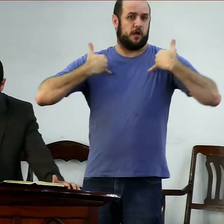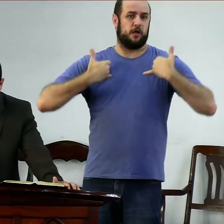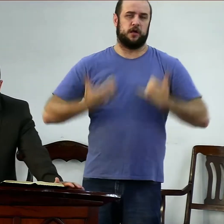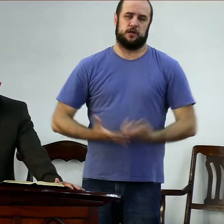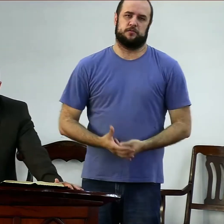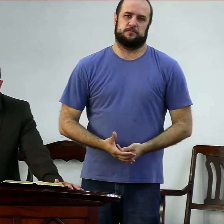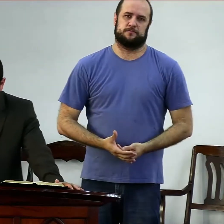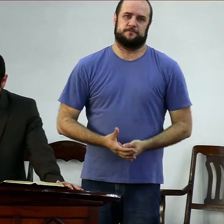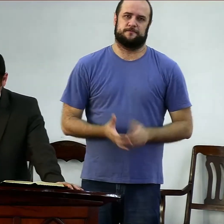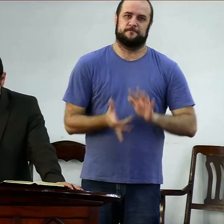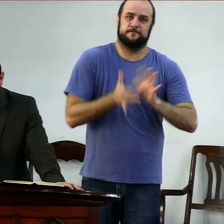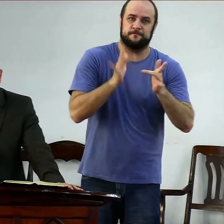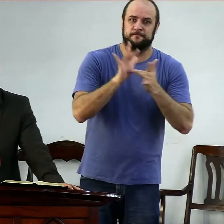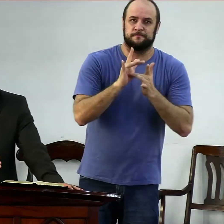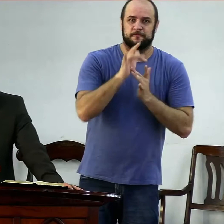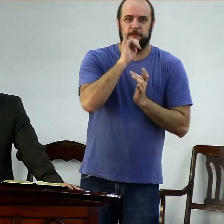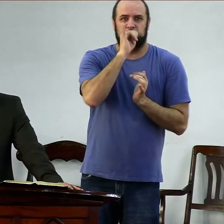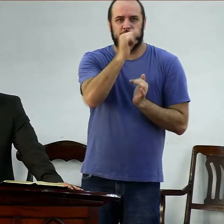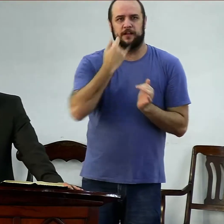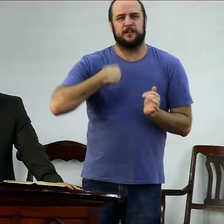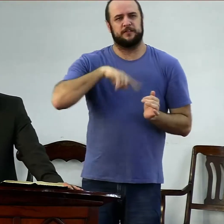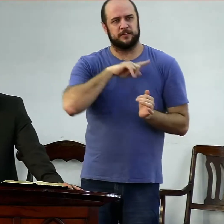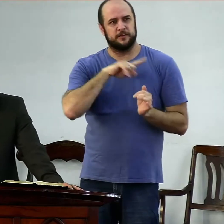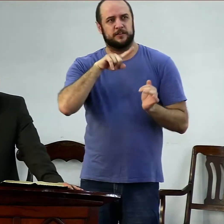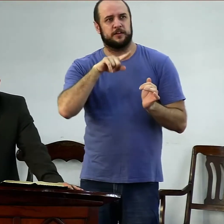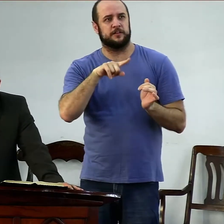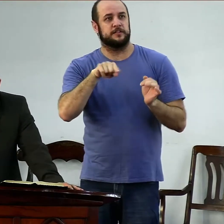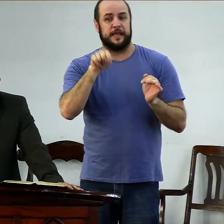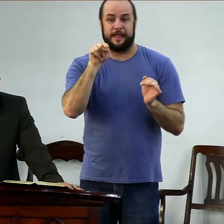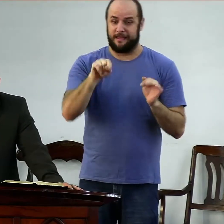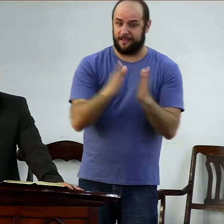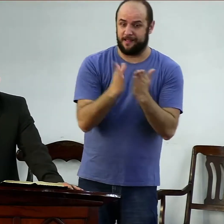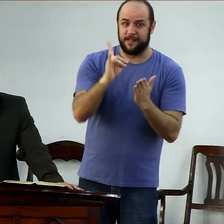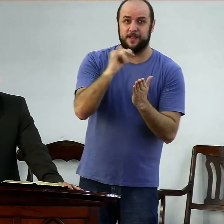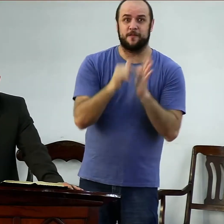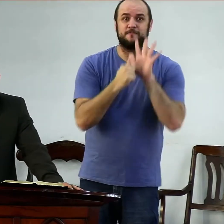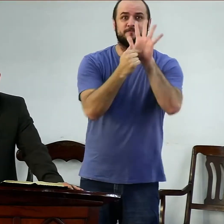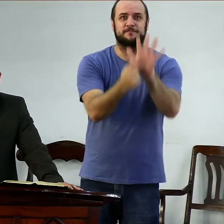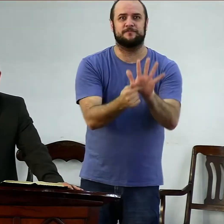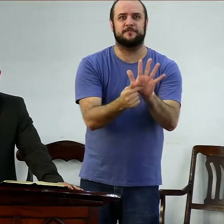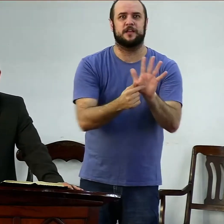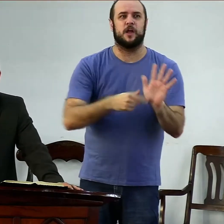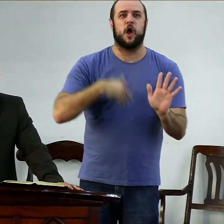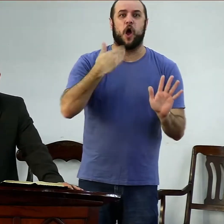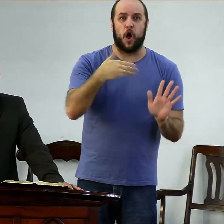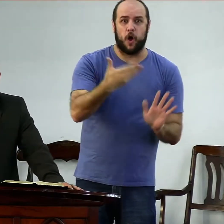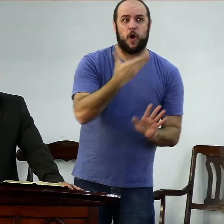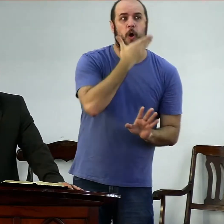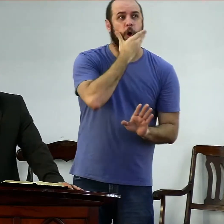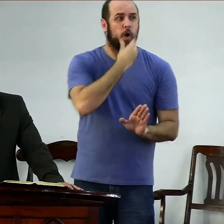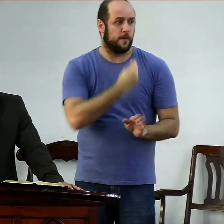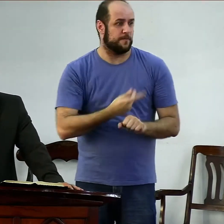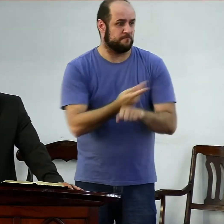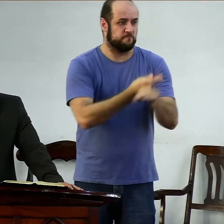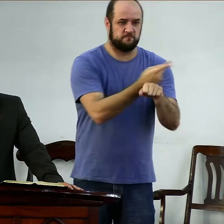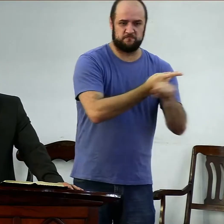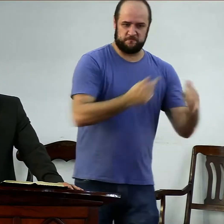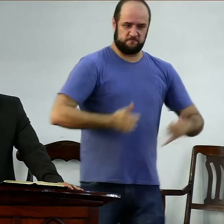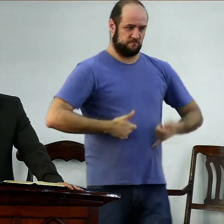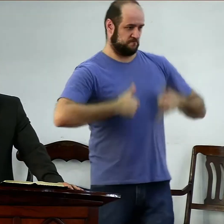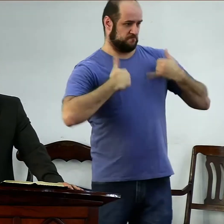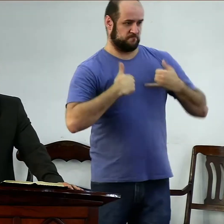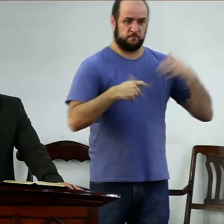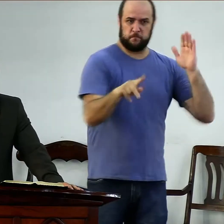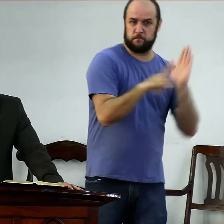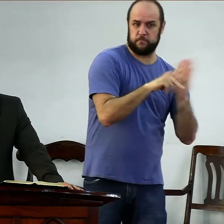O que Jesus está dizendo aqui para nós é que enquanto o homem buscar ser autossuficiente,